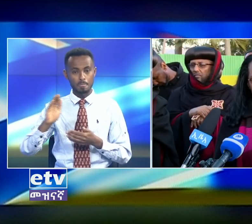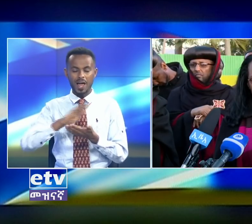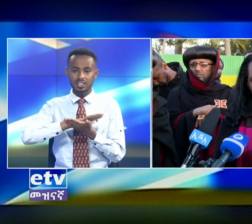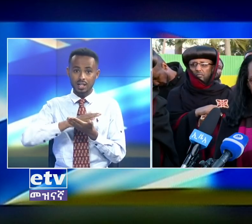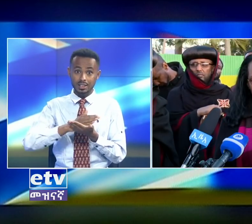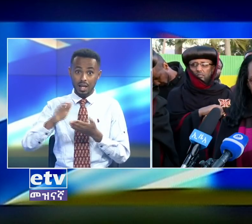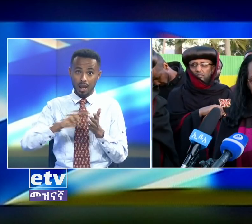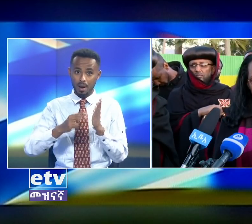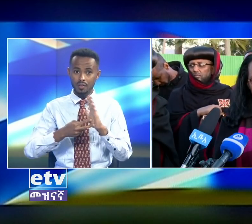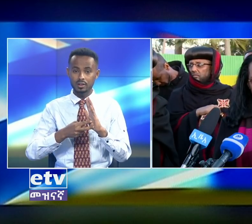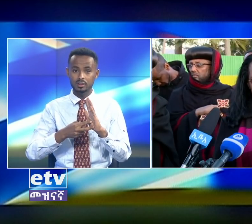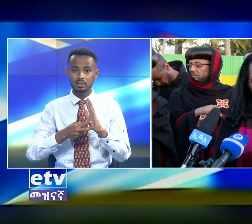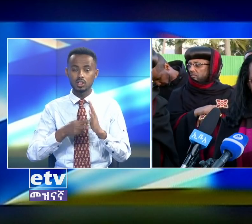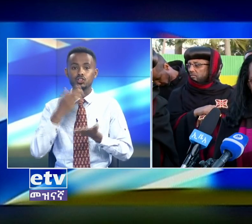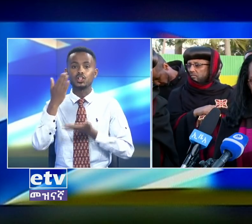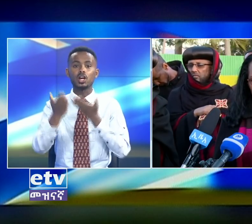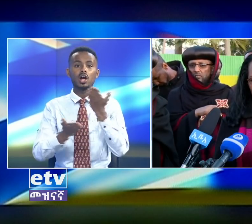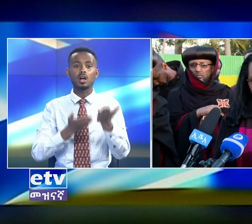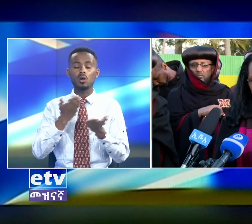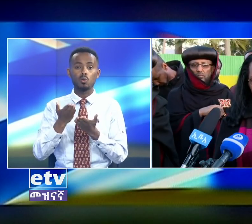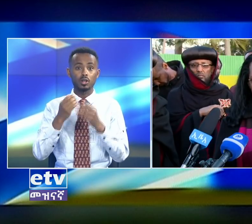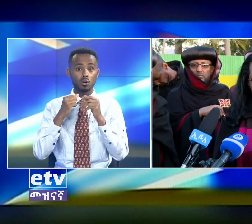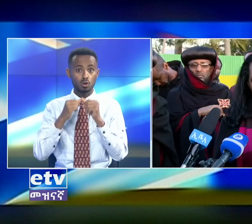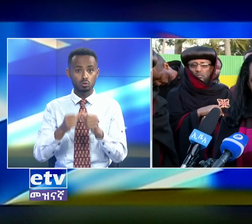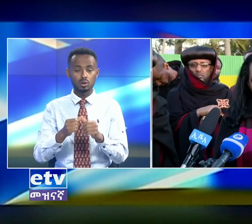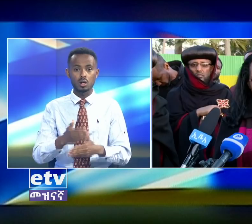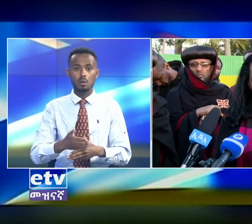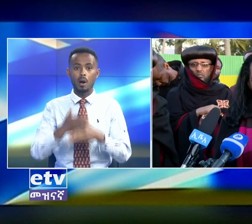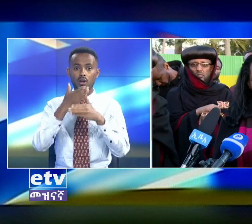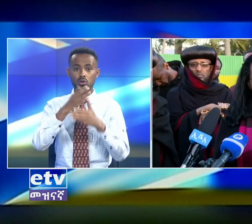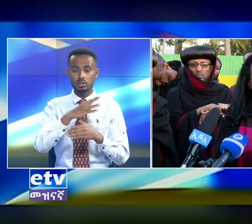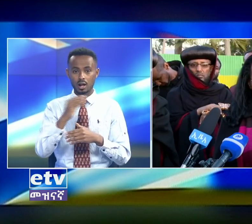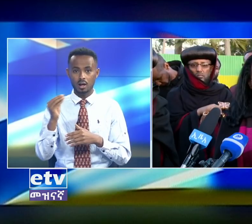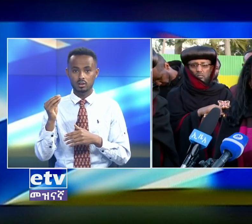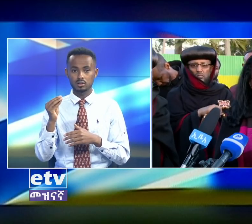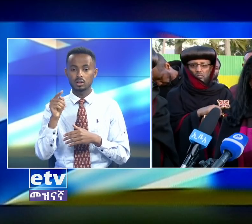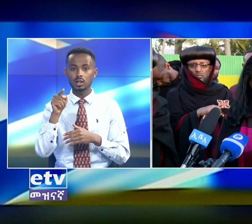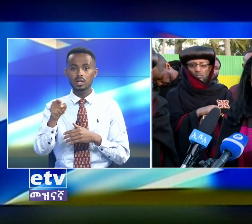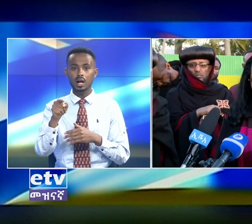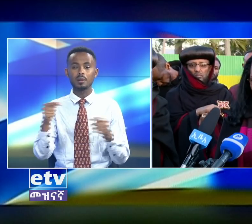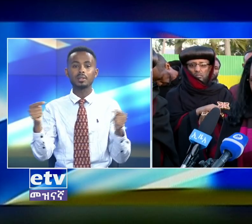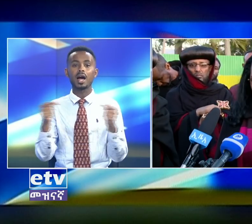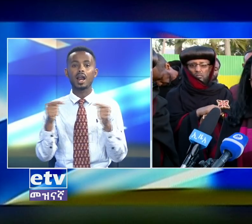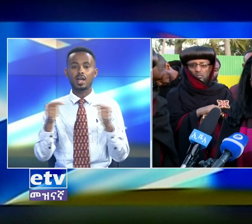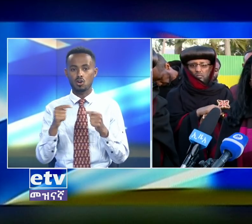አንስተናል ማለት ሲገለገሉበት የነበረውን ግንባታዎችና ከዛ ጋር ተያያዥ